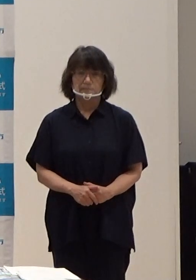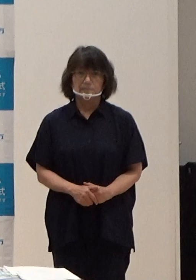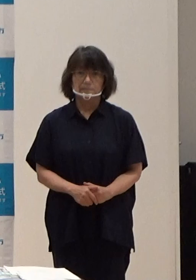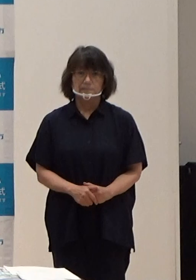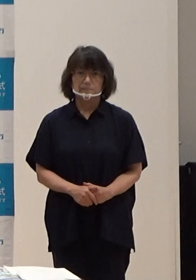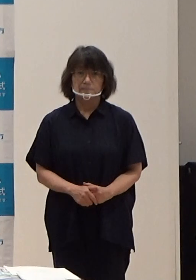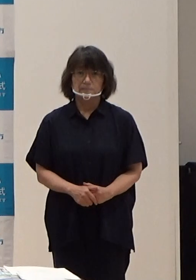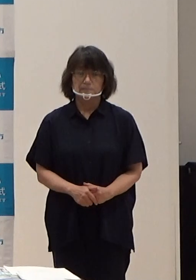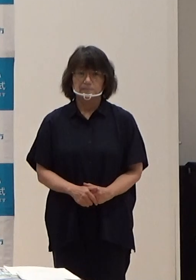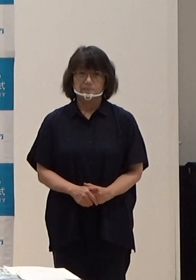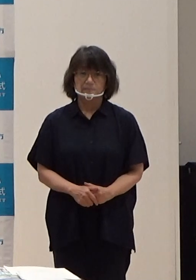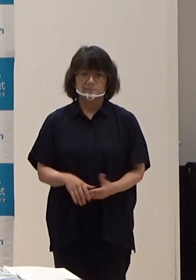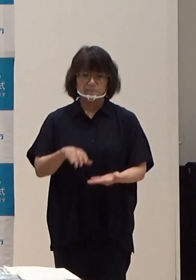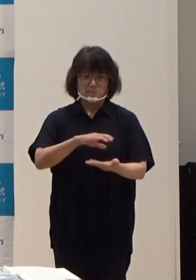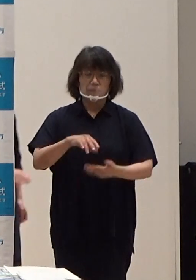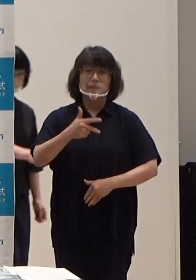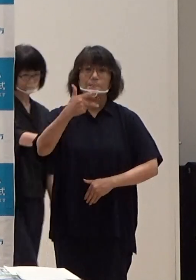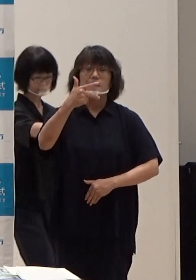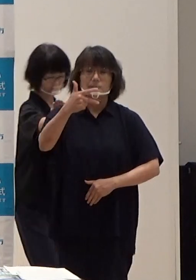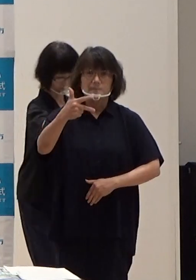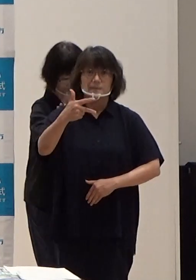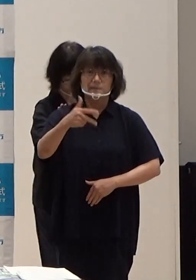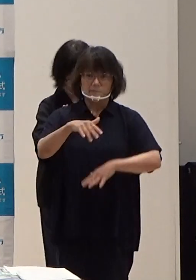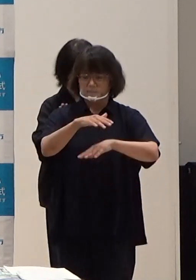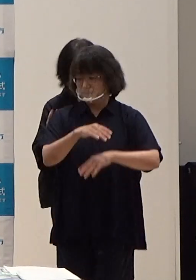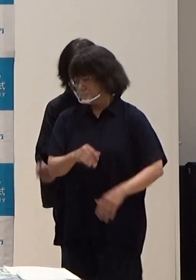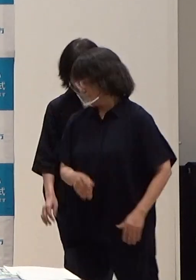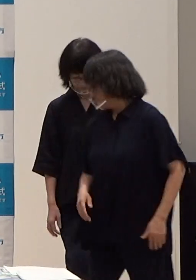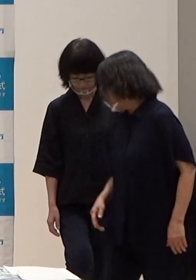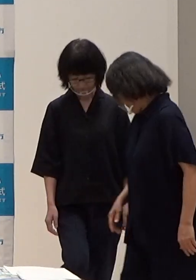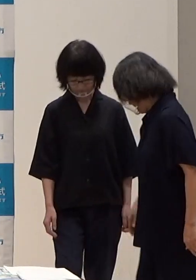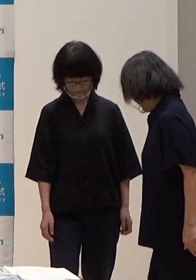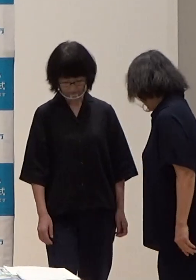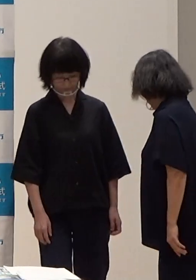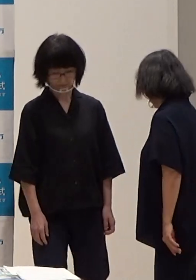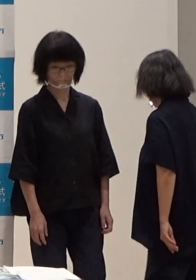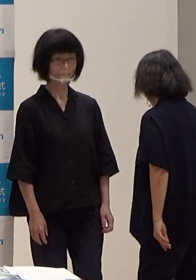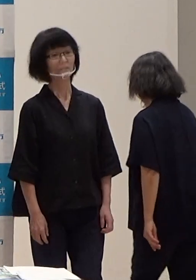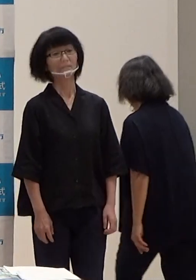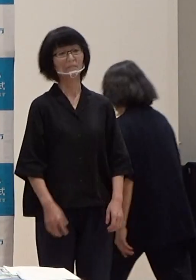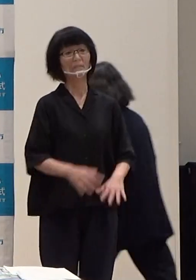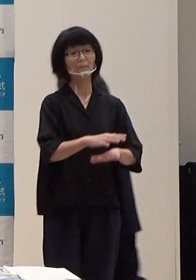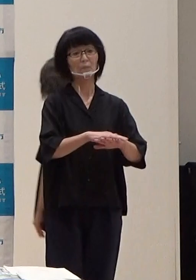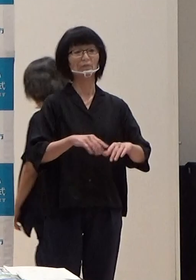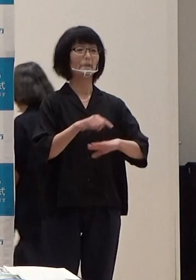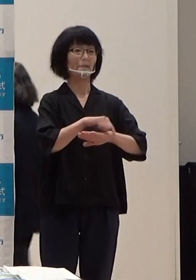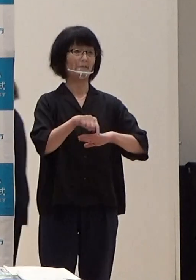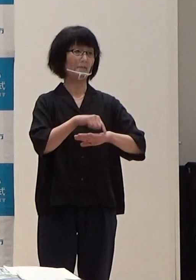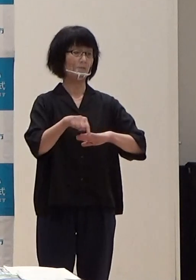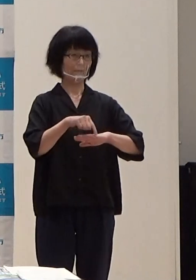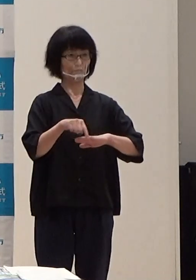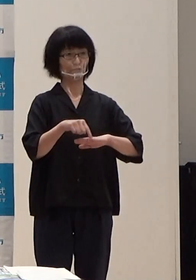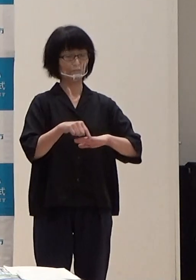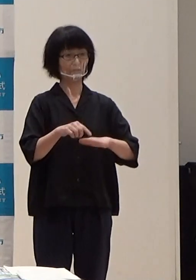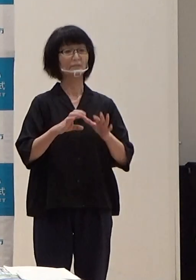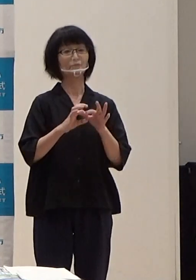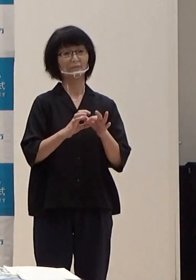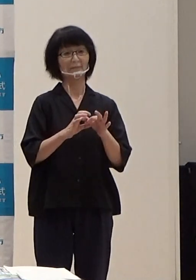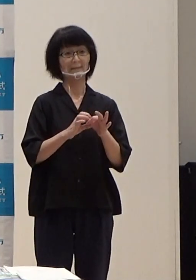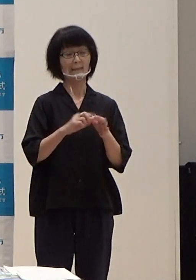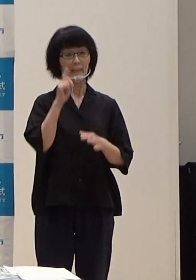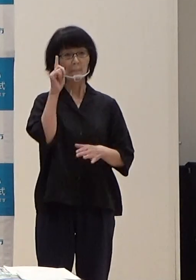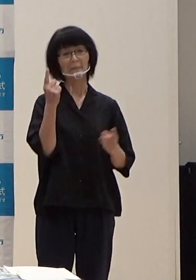郡山市の都市計画マスタープランでございますが、これが見直しの時期に入っておりまして、